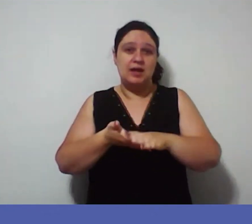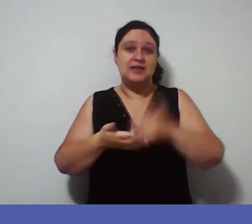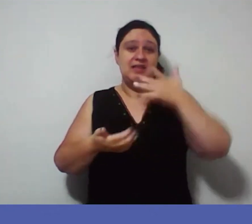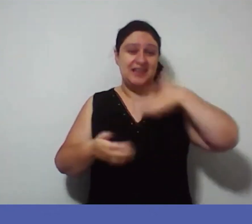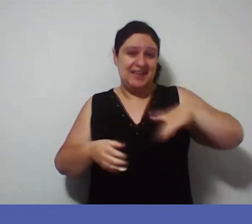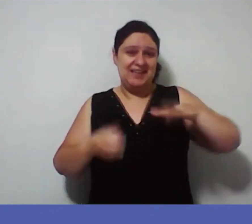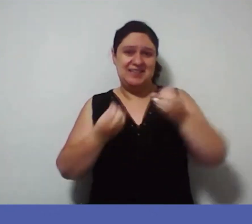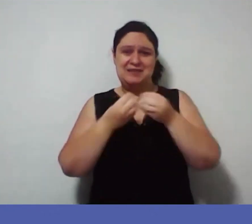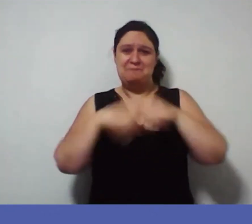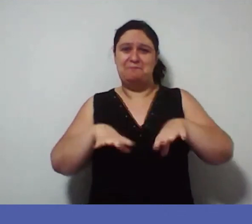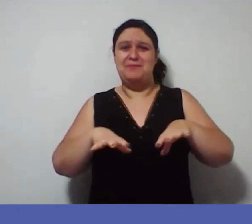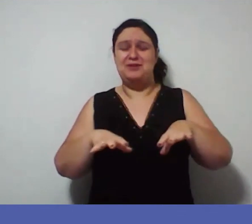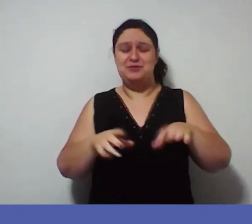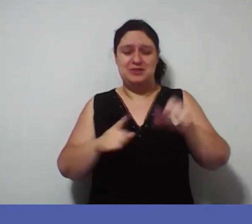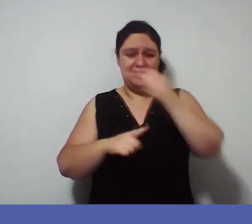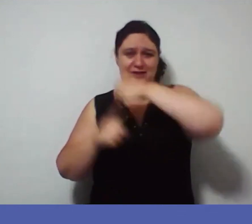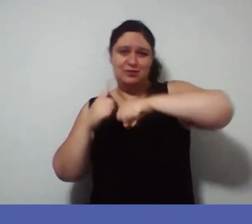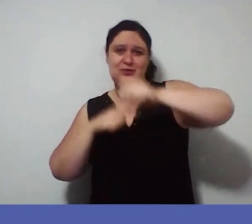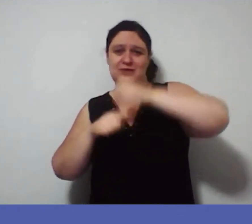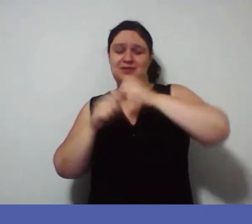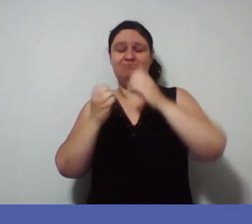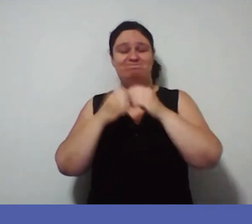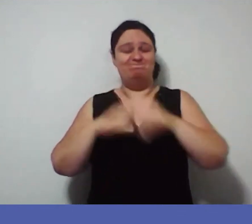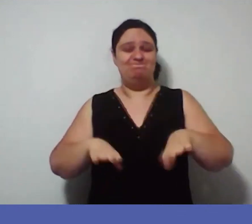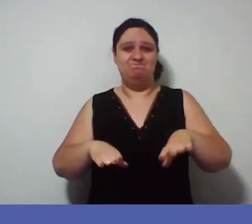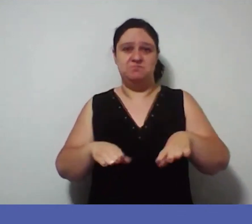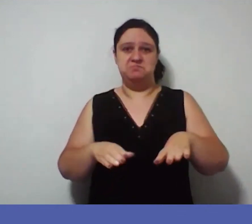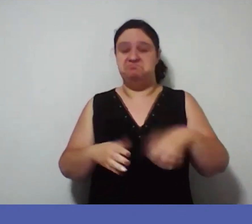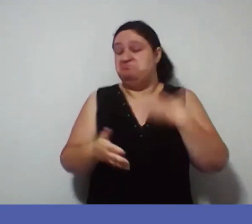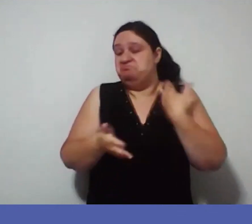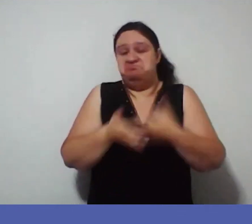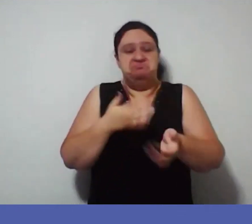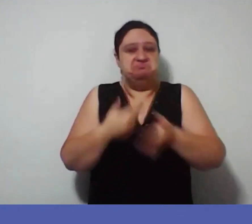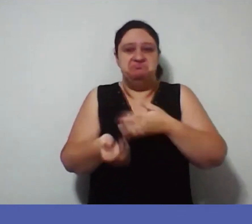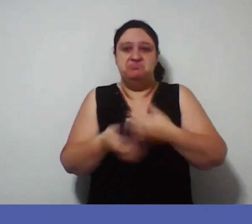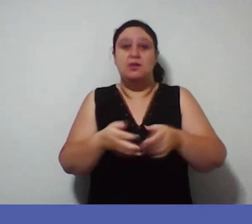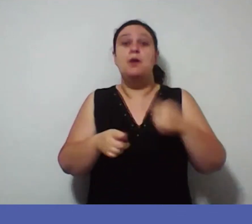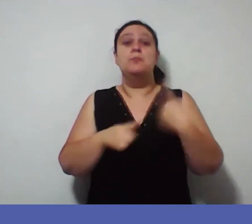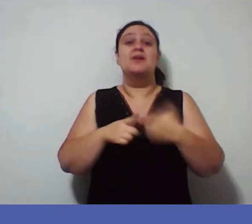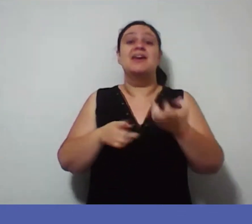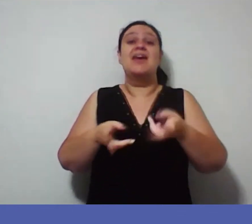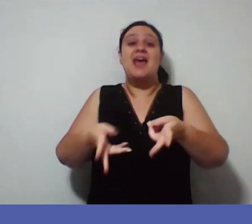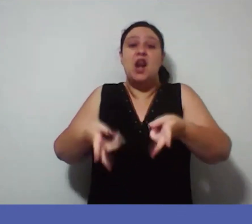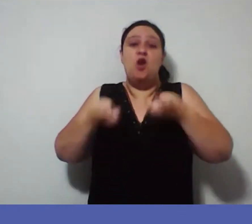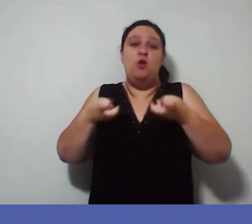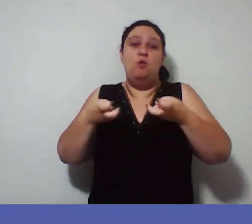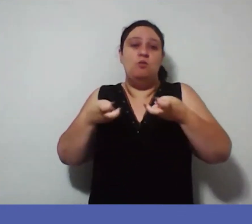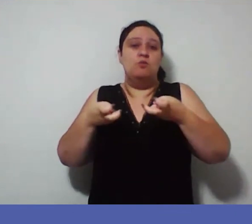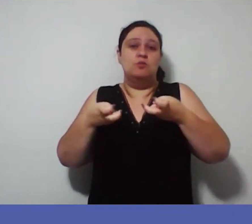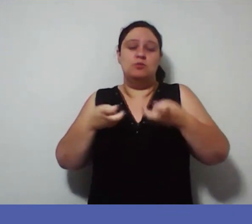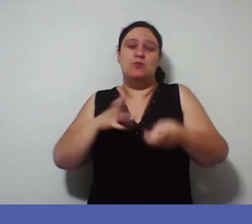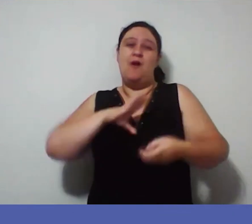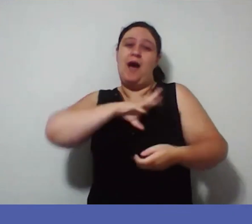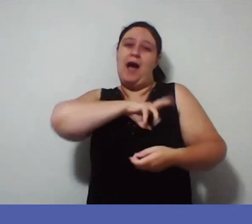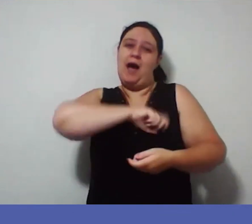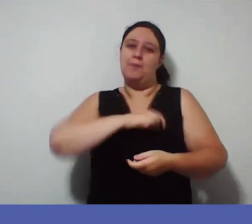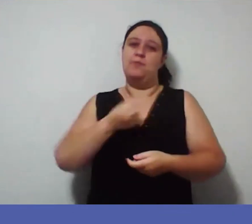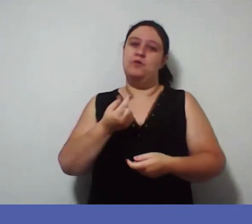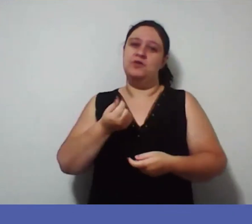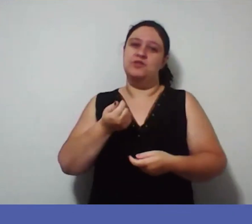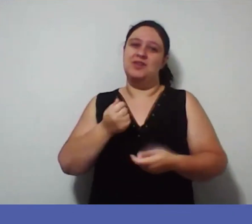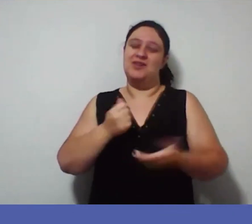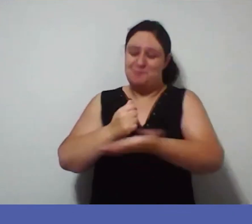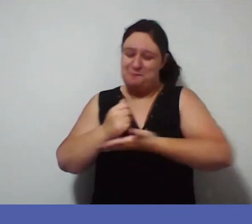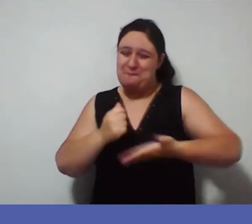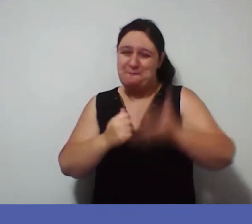a sociedade. Eles não importam porque eles querem lucro. O amor do dinheiro é raiz de todos os